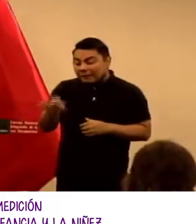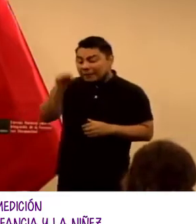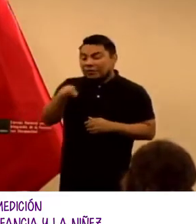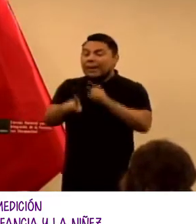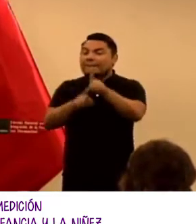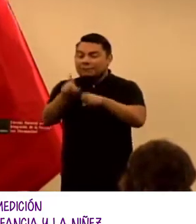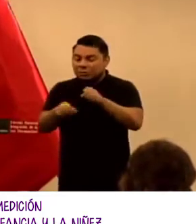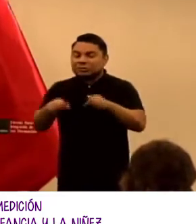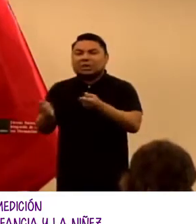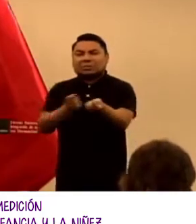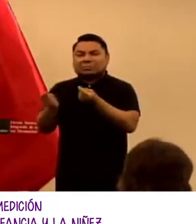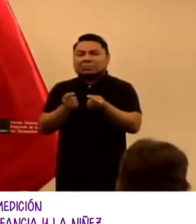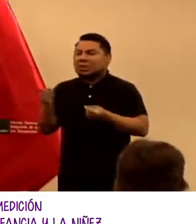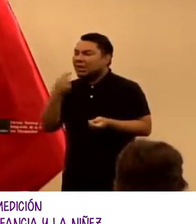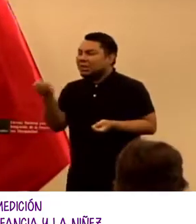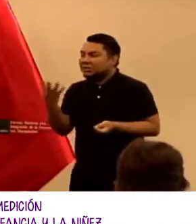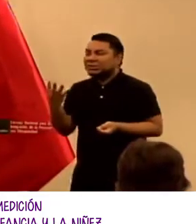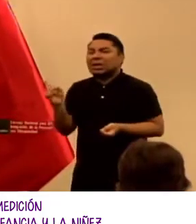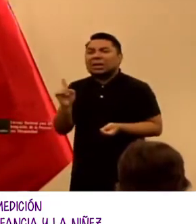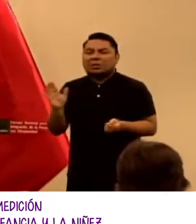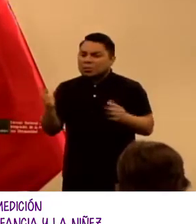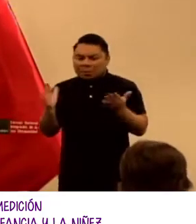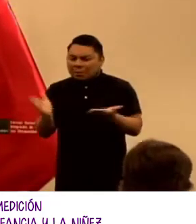cuestionario se administró sin mayores problemas,